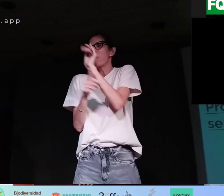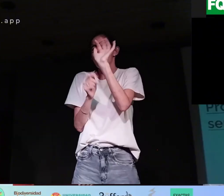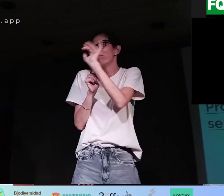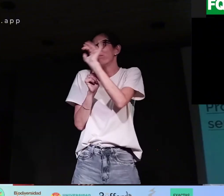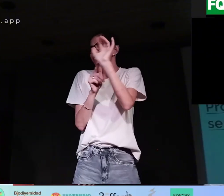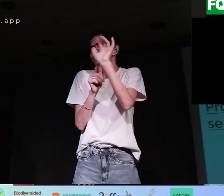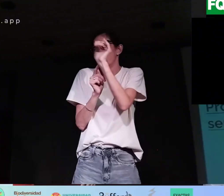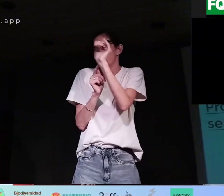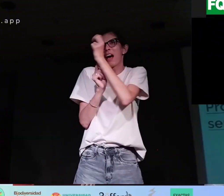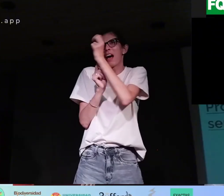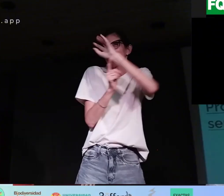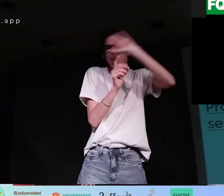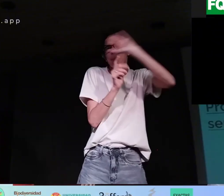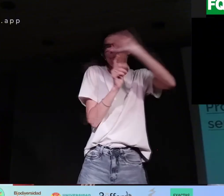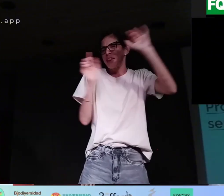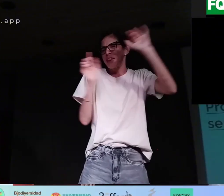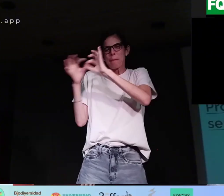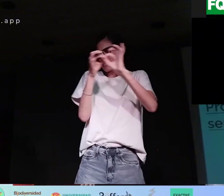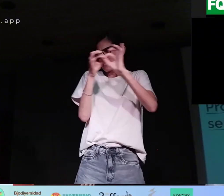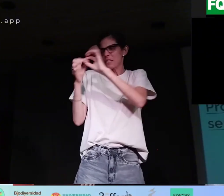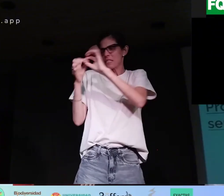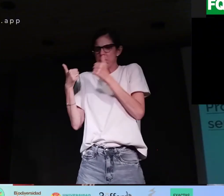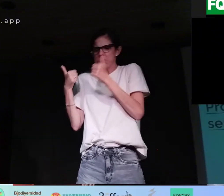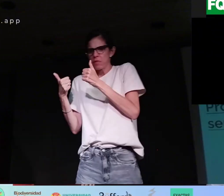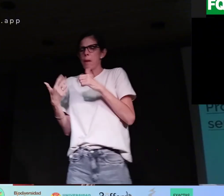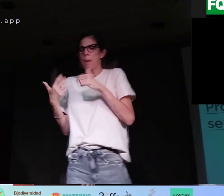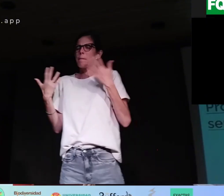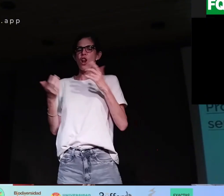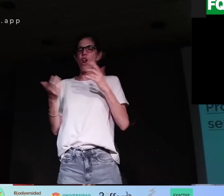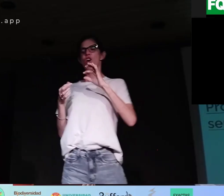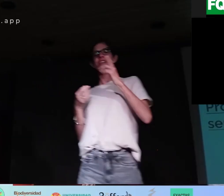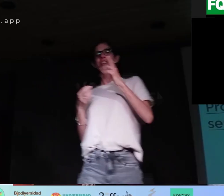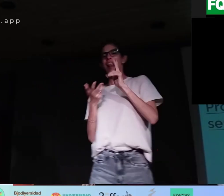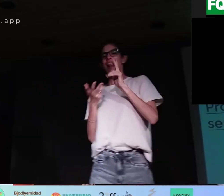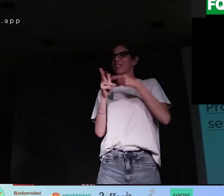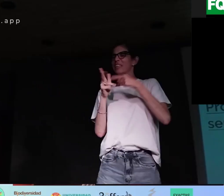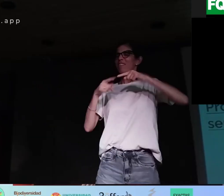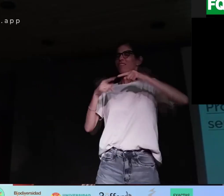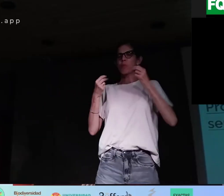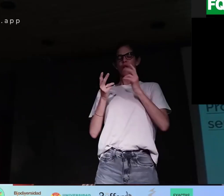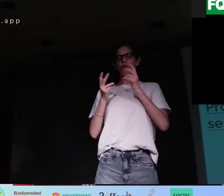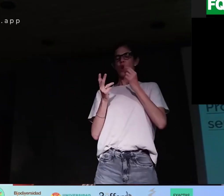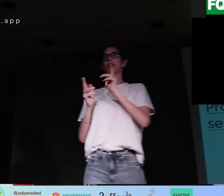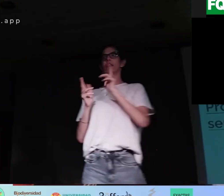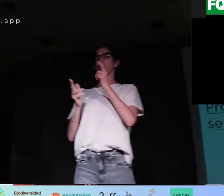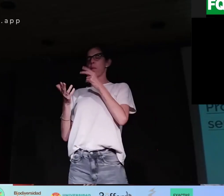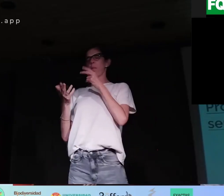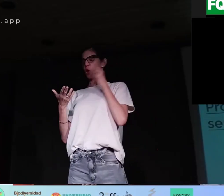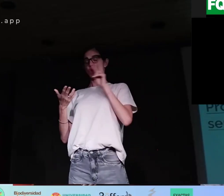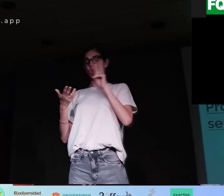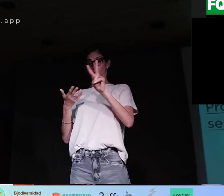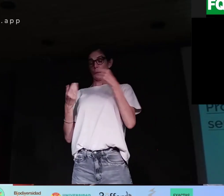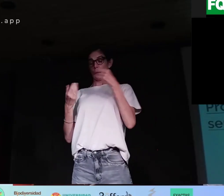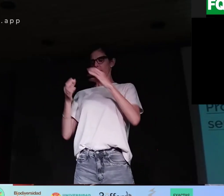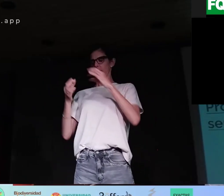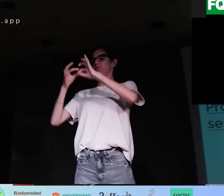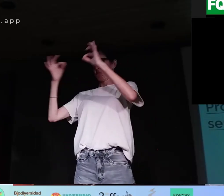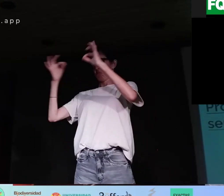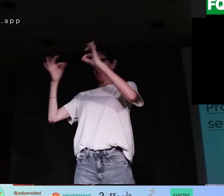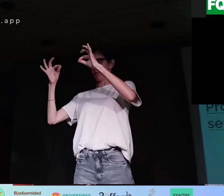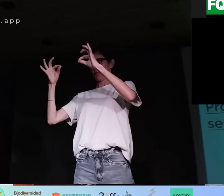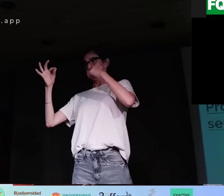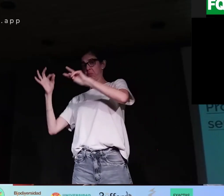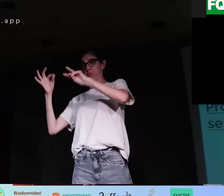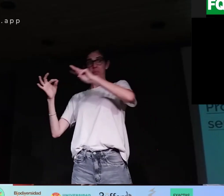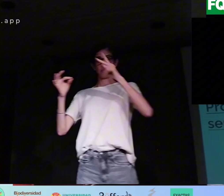en francés, Mm. subtítulos o ese tipo de traducciones, pero con la lengua de señas es muy diferente